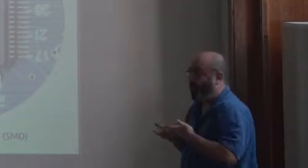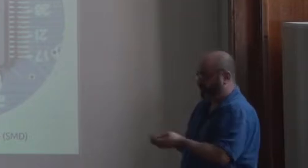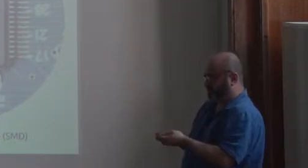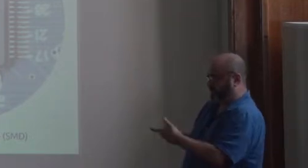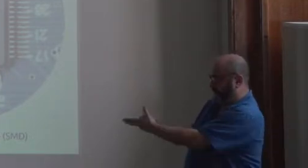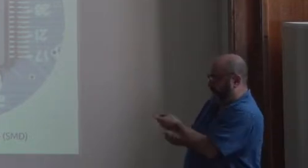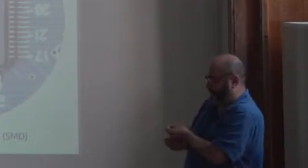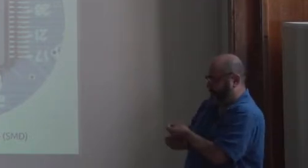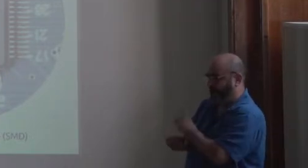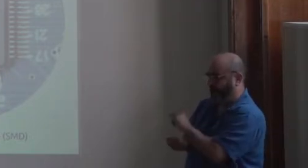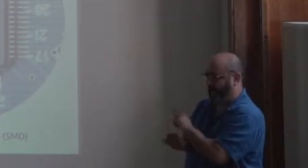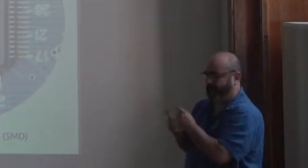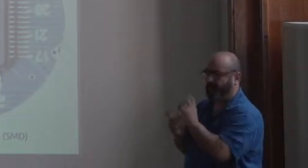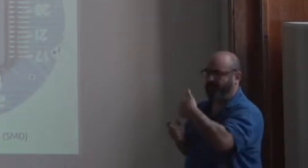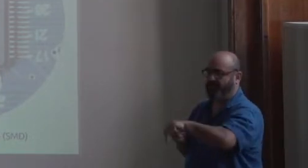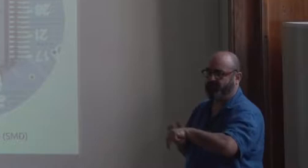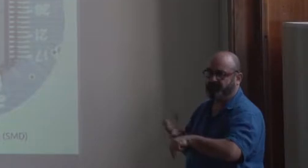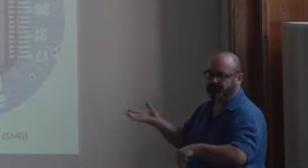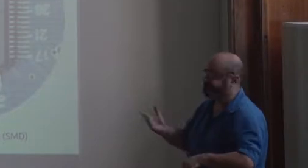sur cette patte. Donc